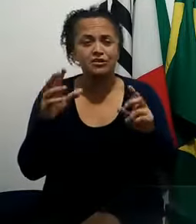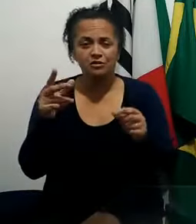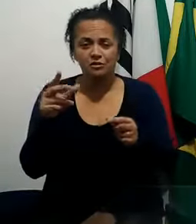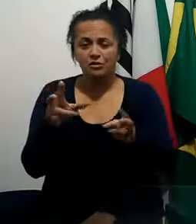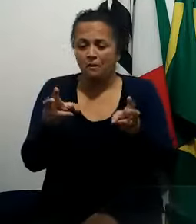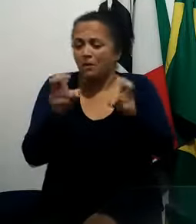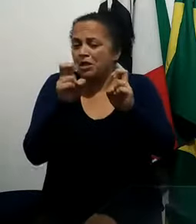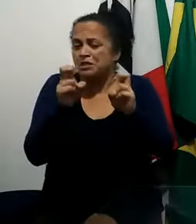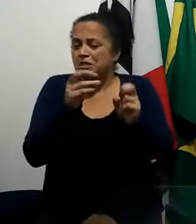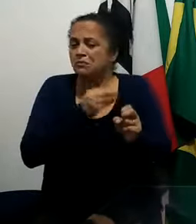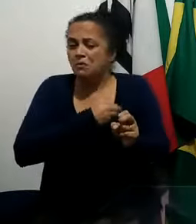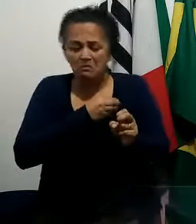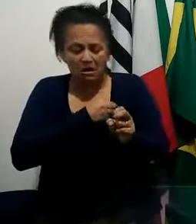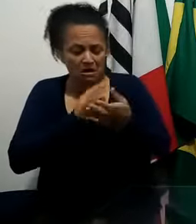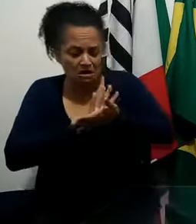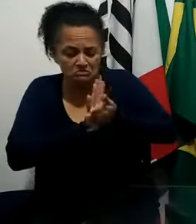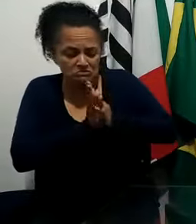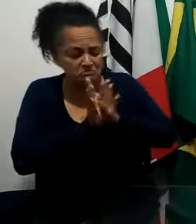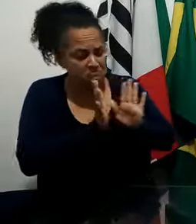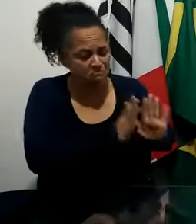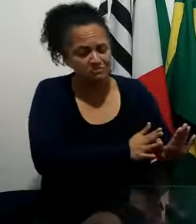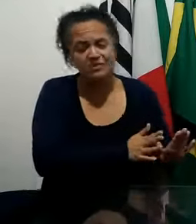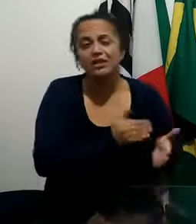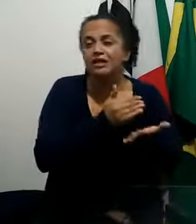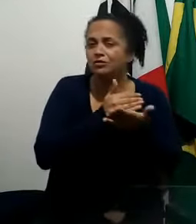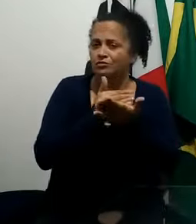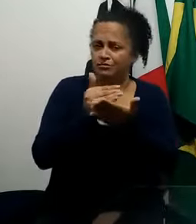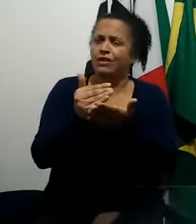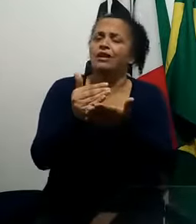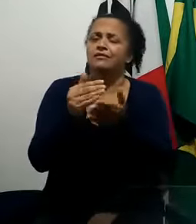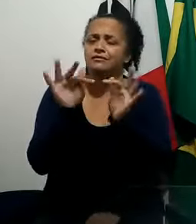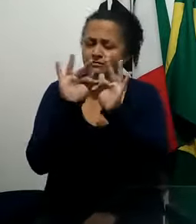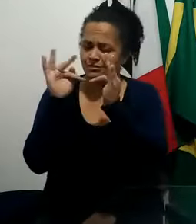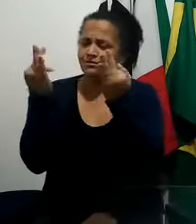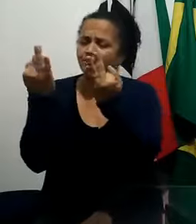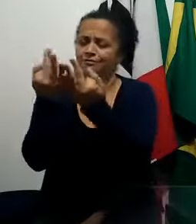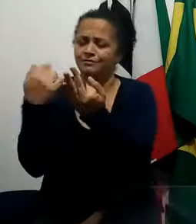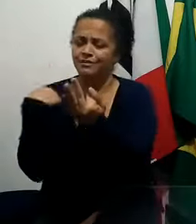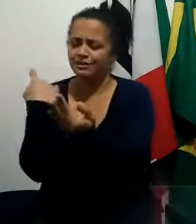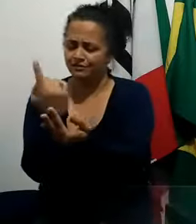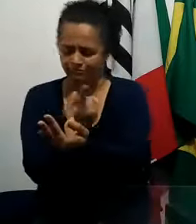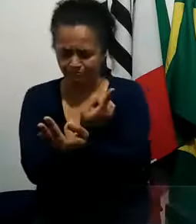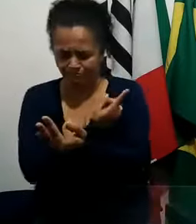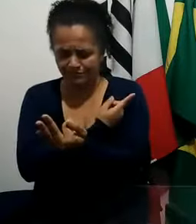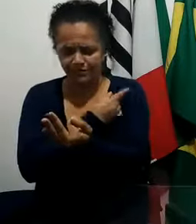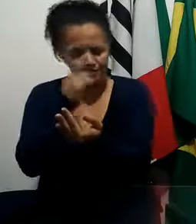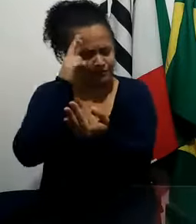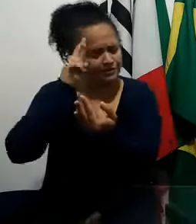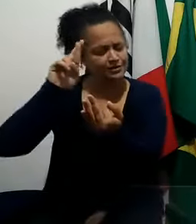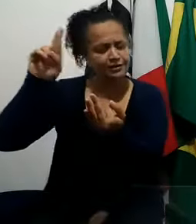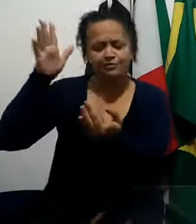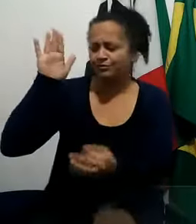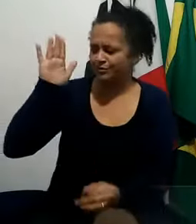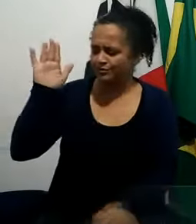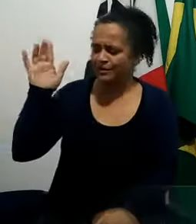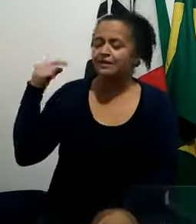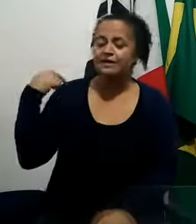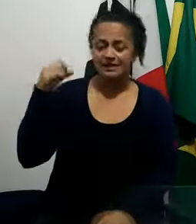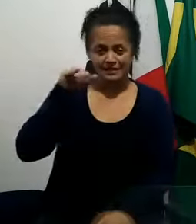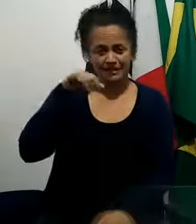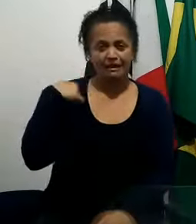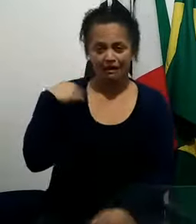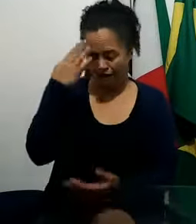Faz essa obra, Senhor, começando pela nossa família. O Senhor prometeu, crê no Senhor Jesus, será salvo tu e